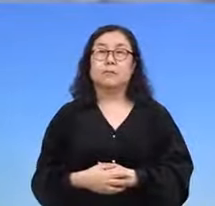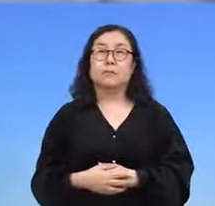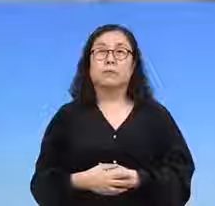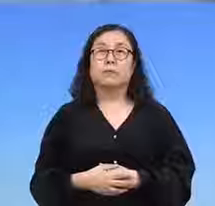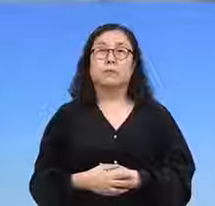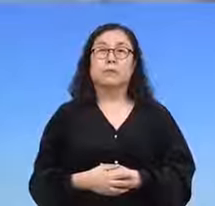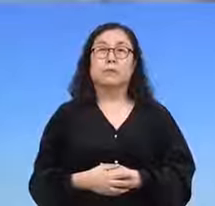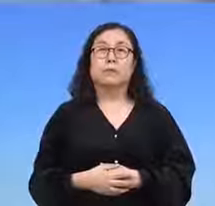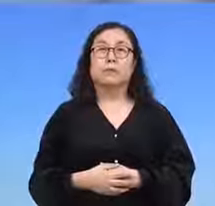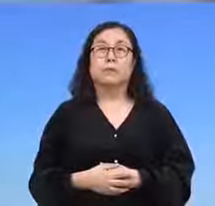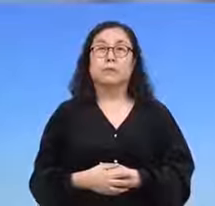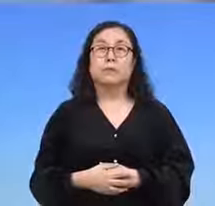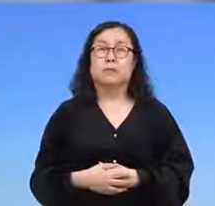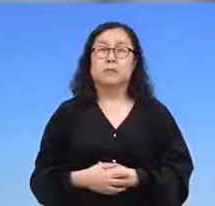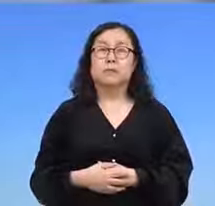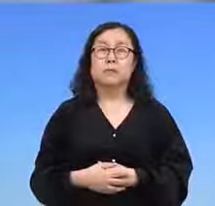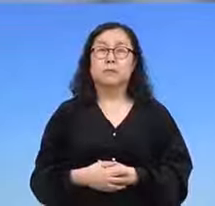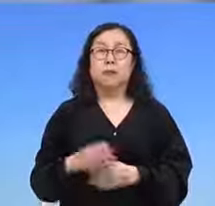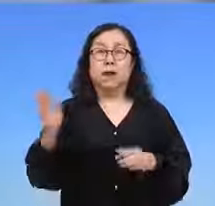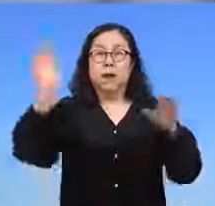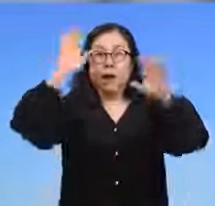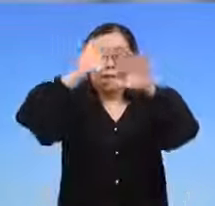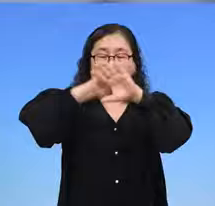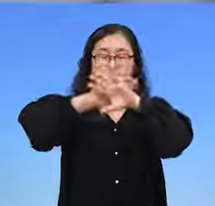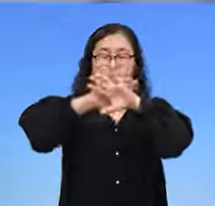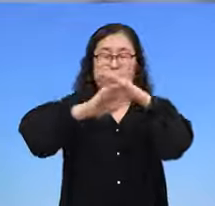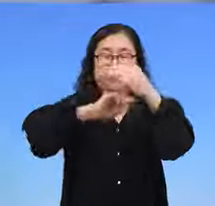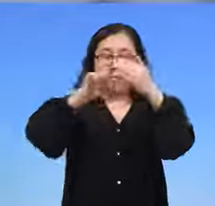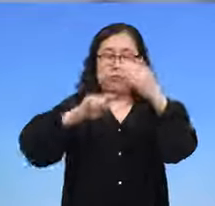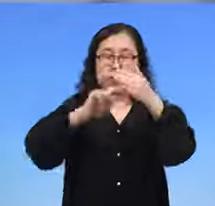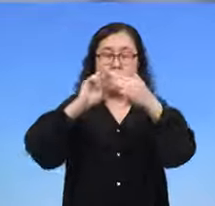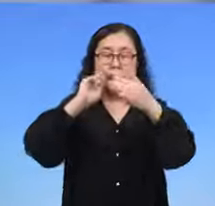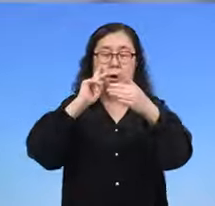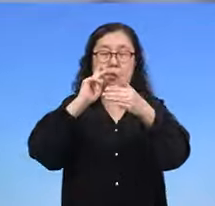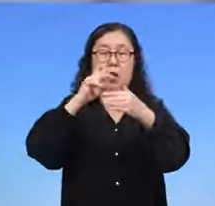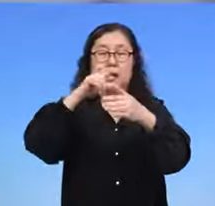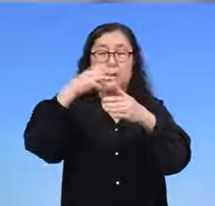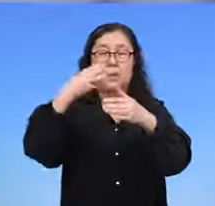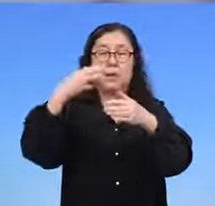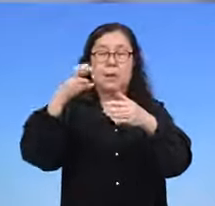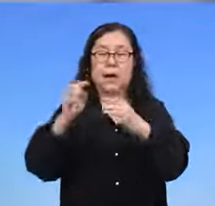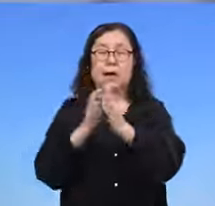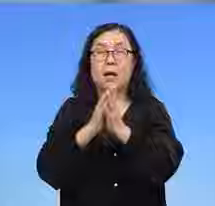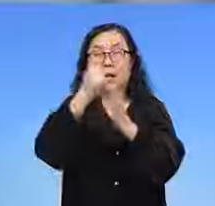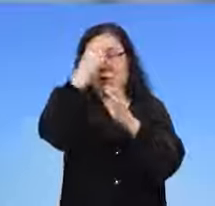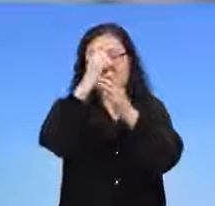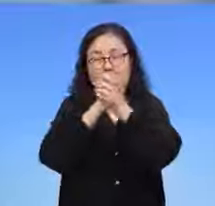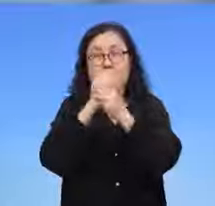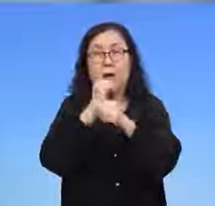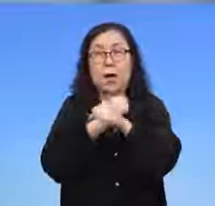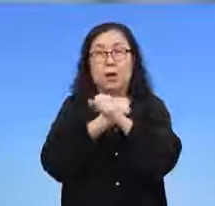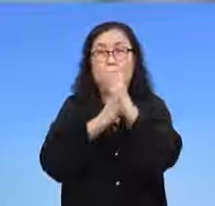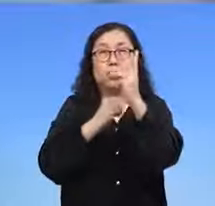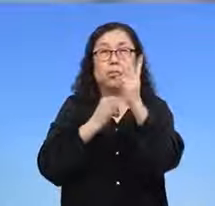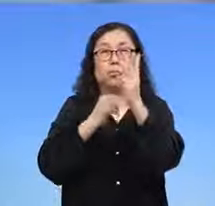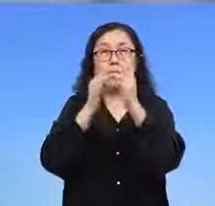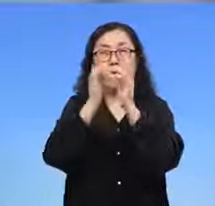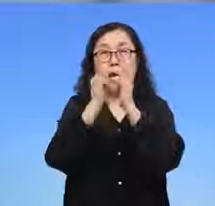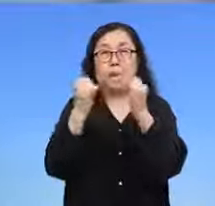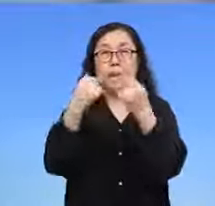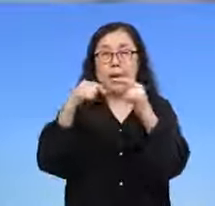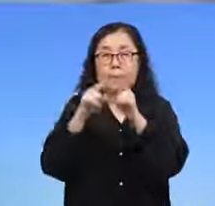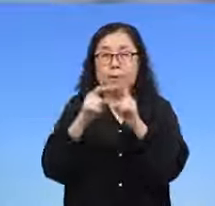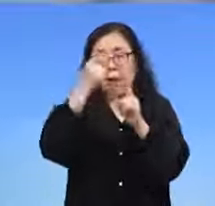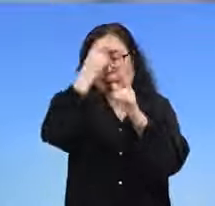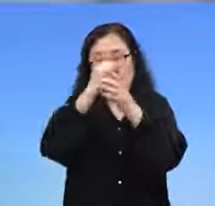제가 그 본문 25절에 한밤중에 바울과 실라가 기도하고 이렇게 두 사람이 동역자가